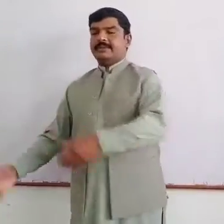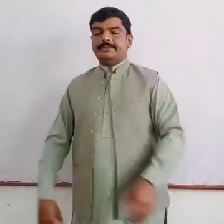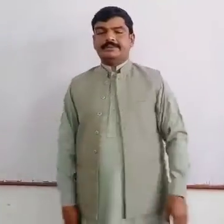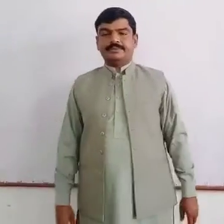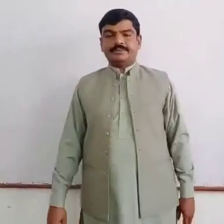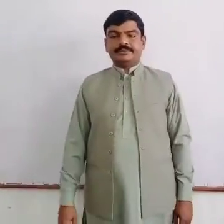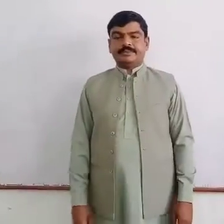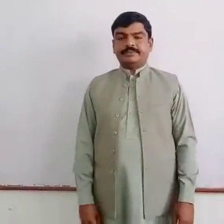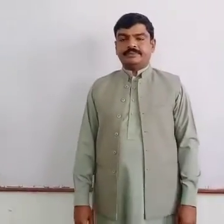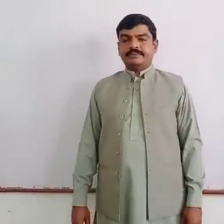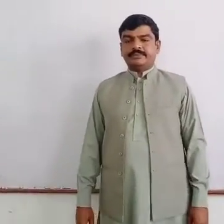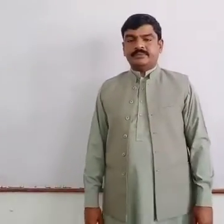किया साइकल